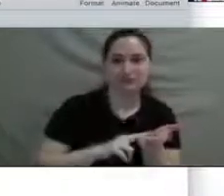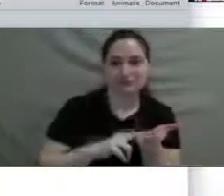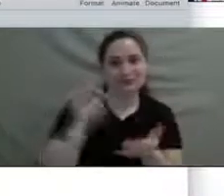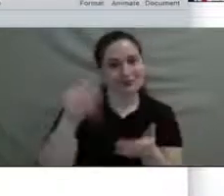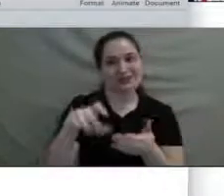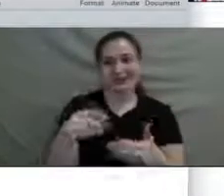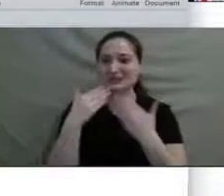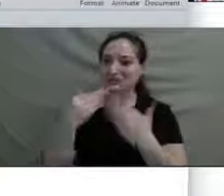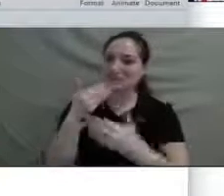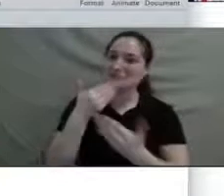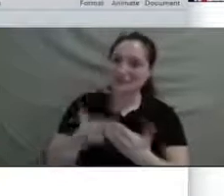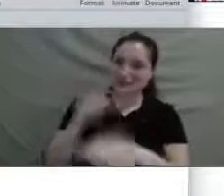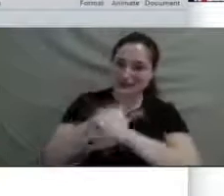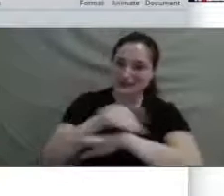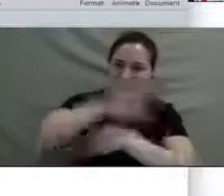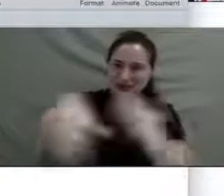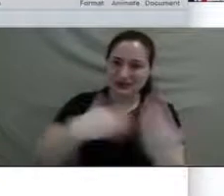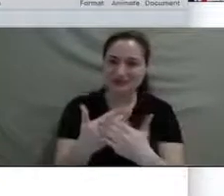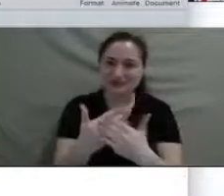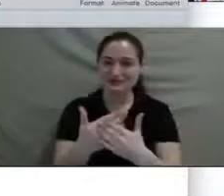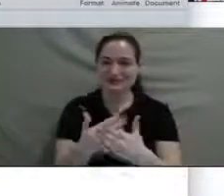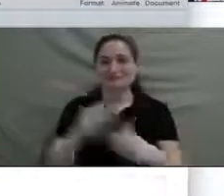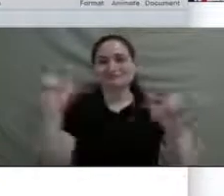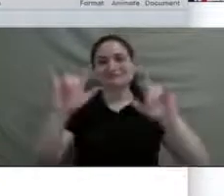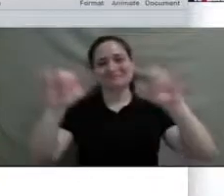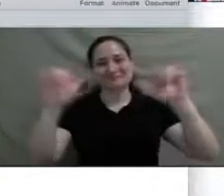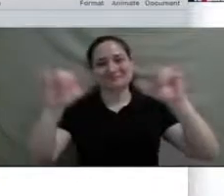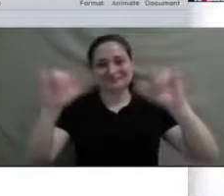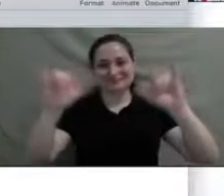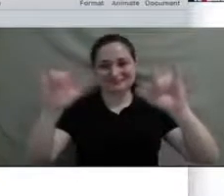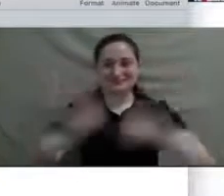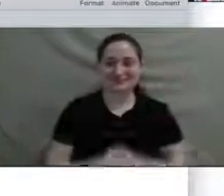noche. Pásenla bien, cuídense, bye.